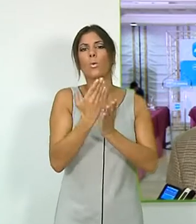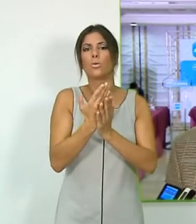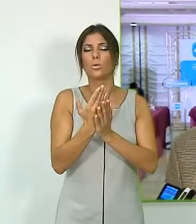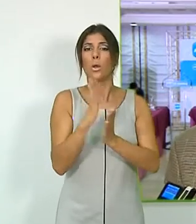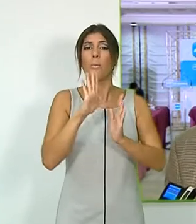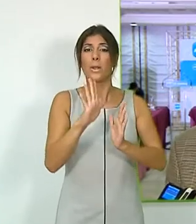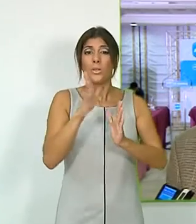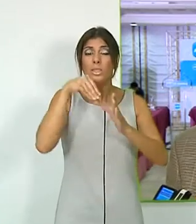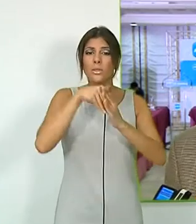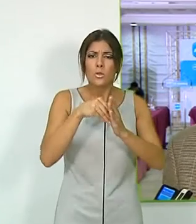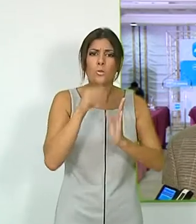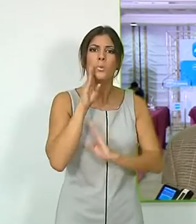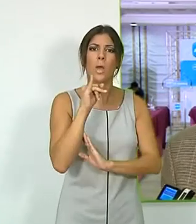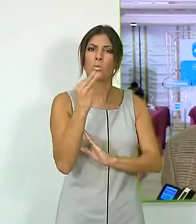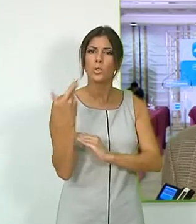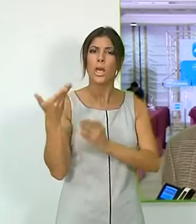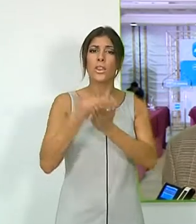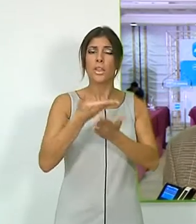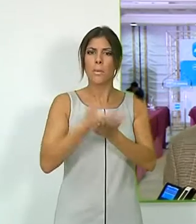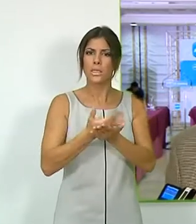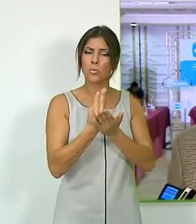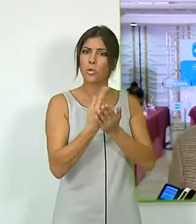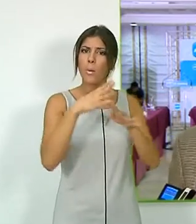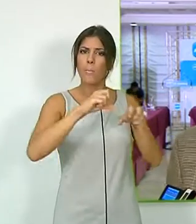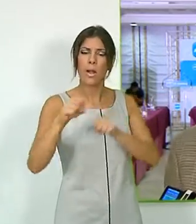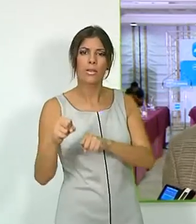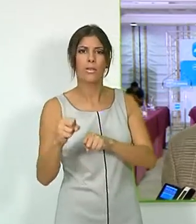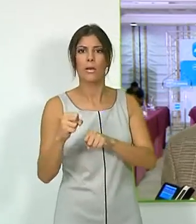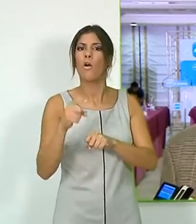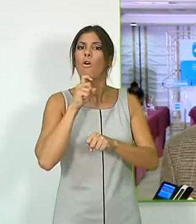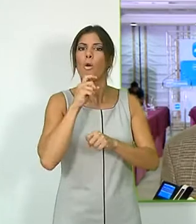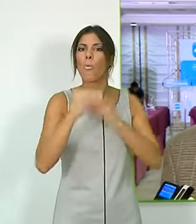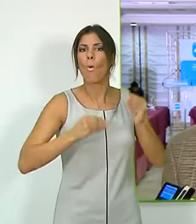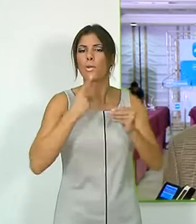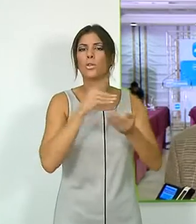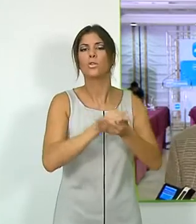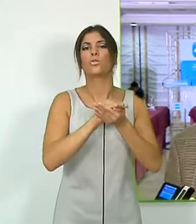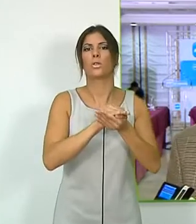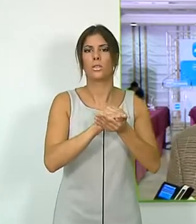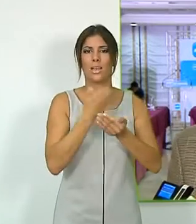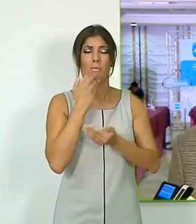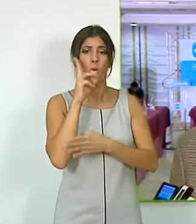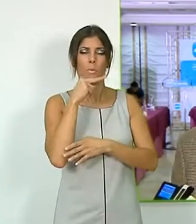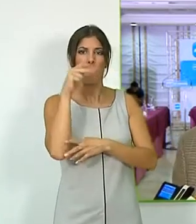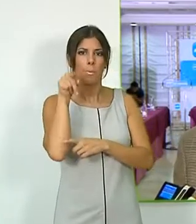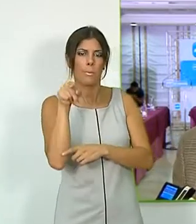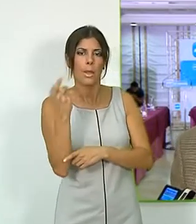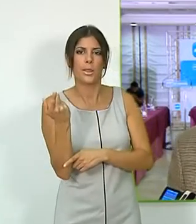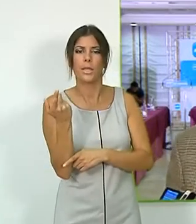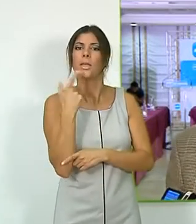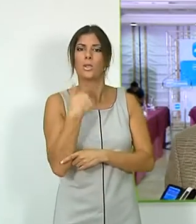en algunos cursos, y dentro del mismo, como hay más demanda que oferta de plaza, se acude a un sorteo. Por tanto, un padre